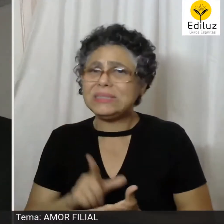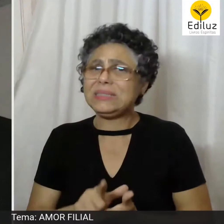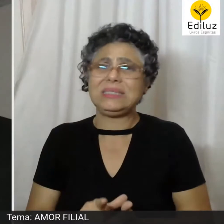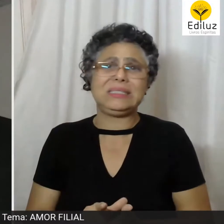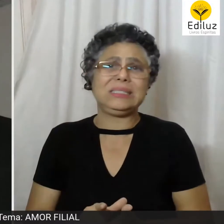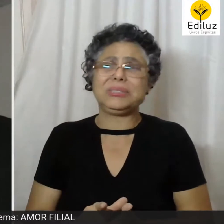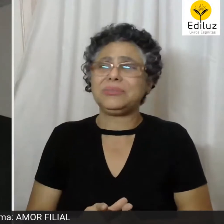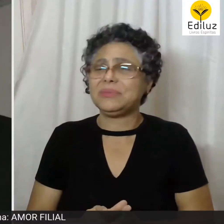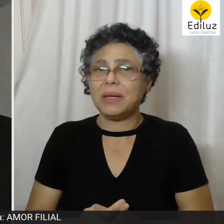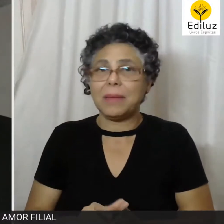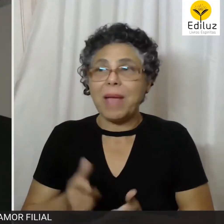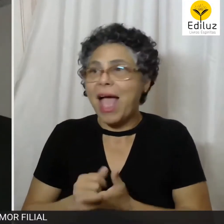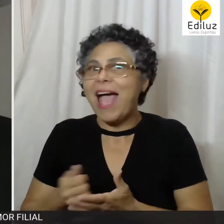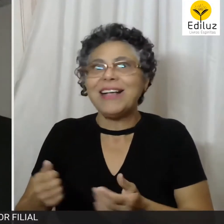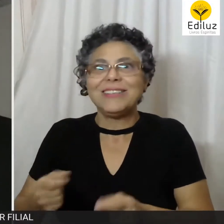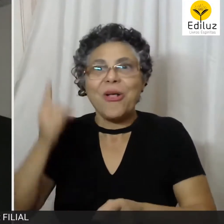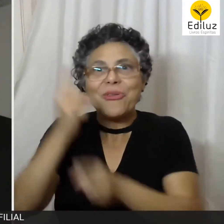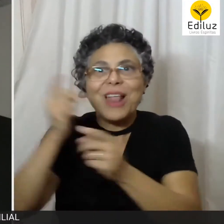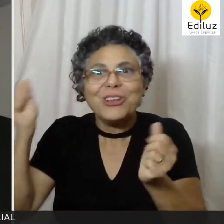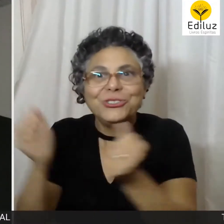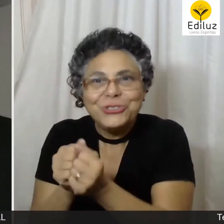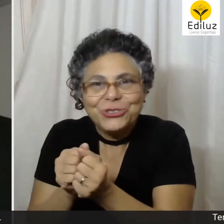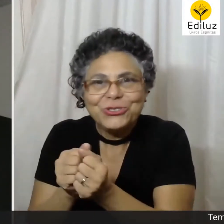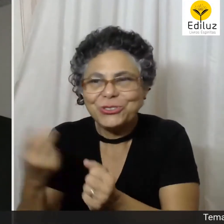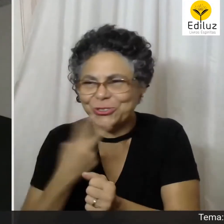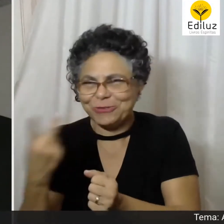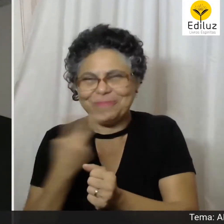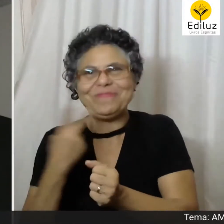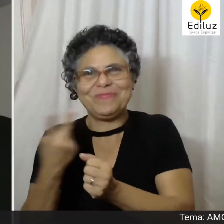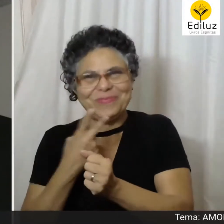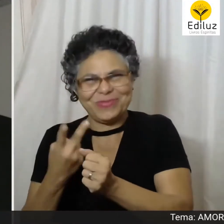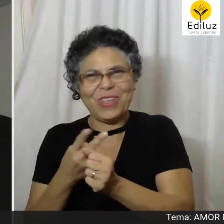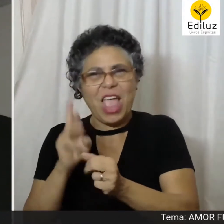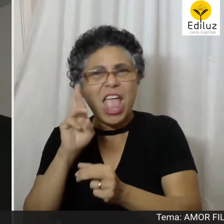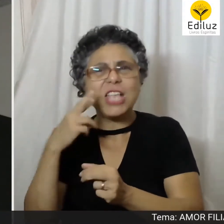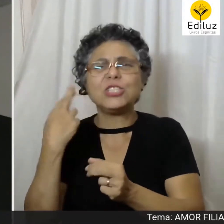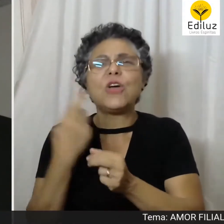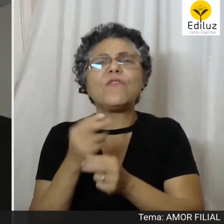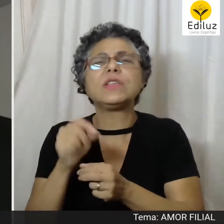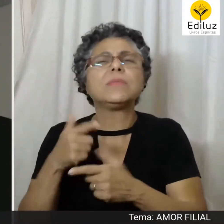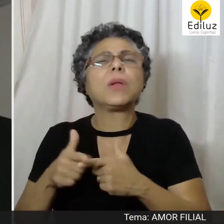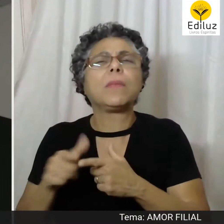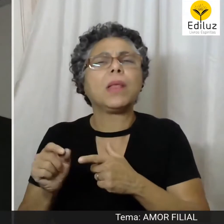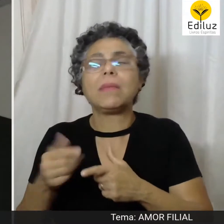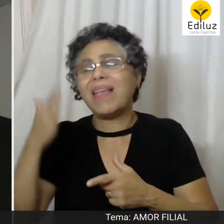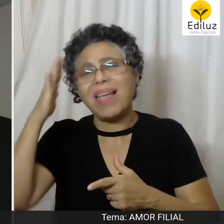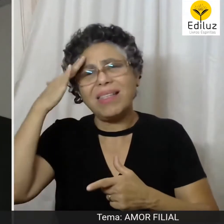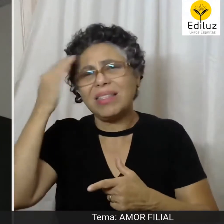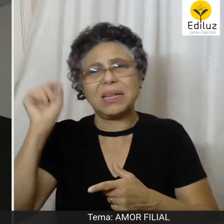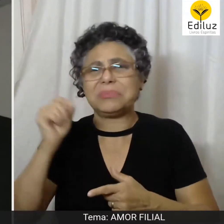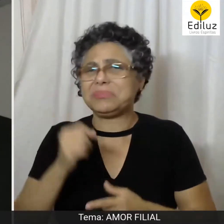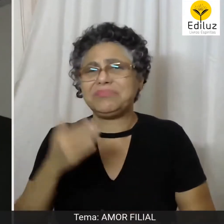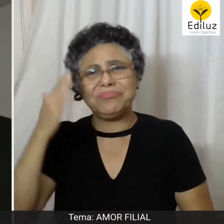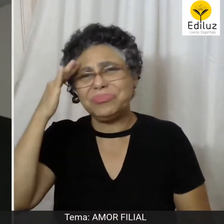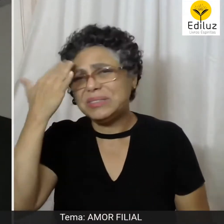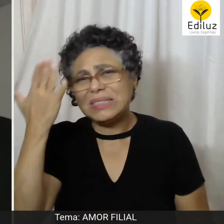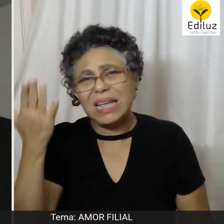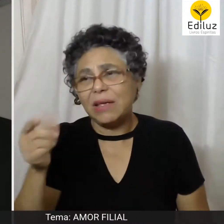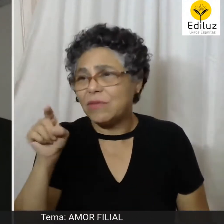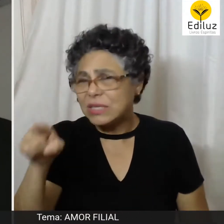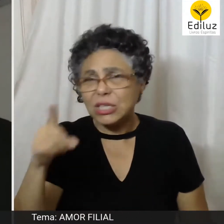vamos encontrar juntos a solução para aquilo que nós não sabemos. Você não está